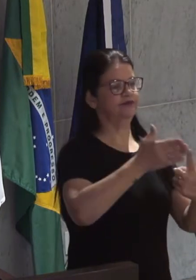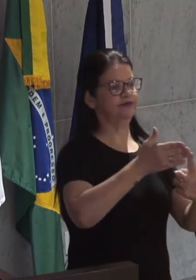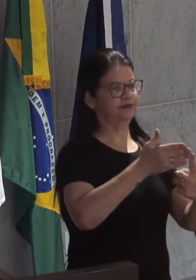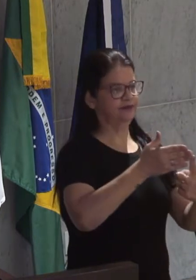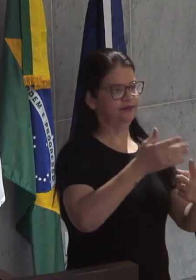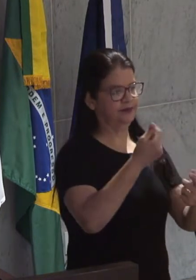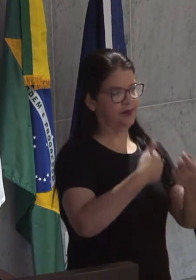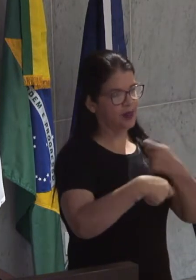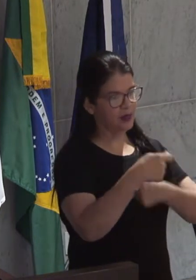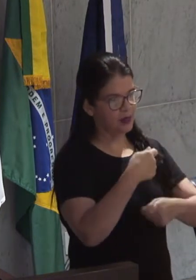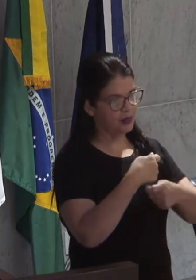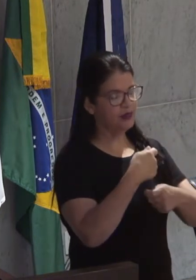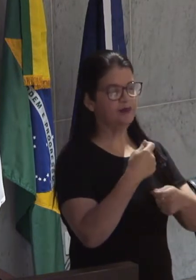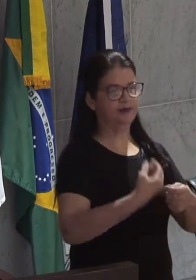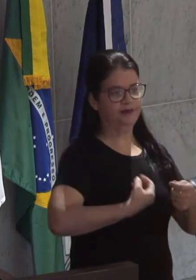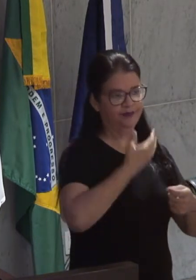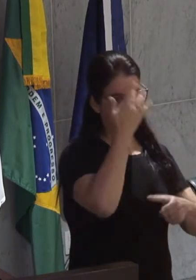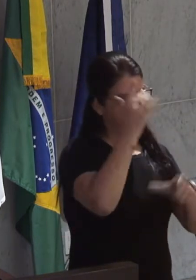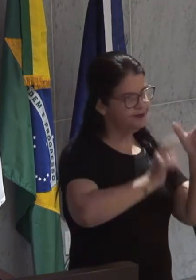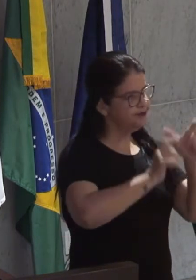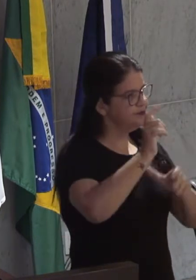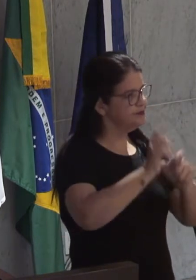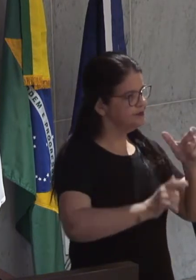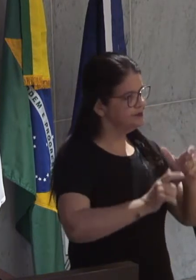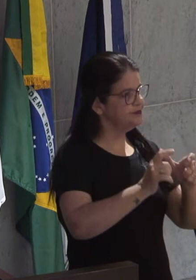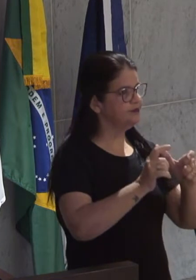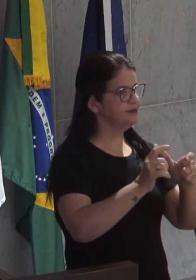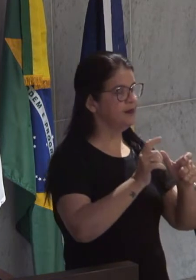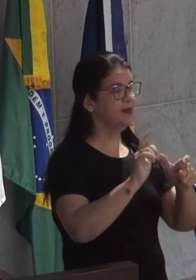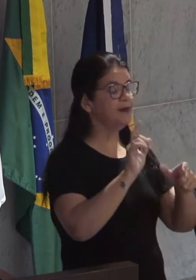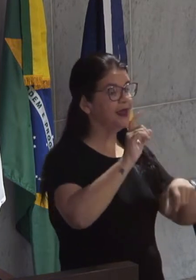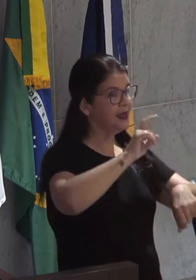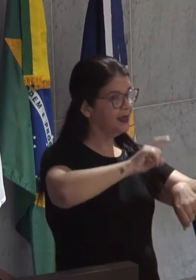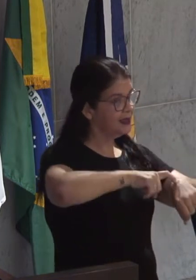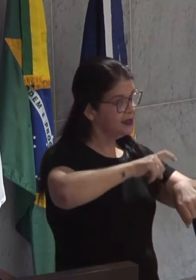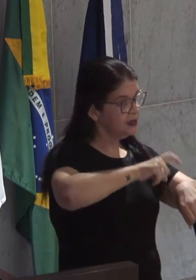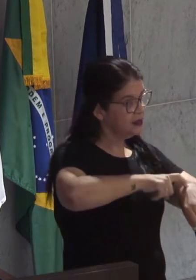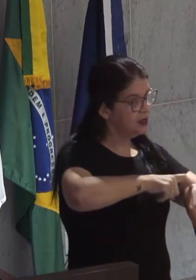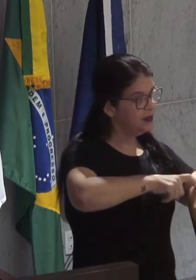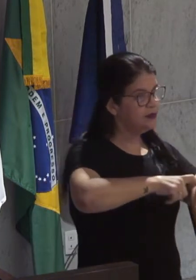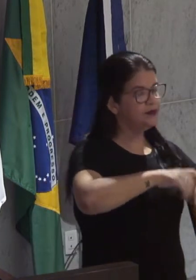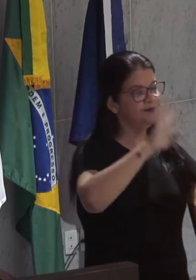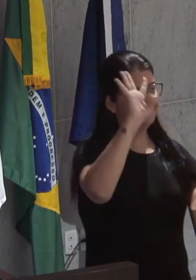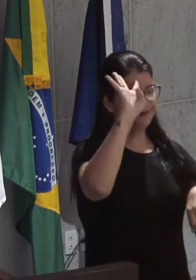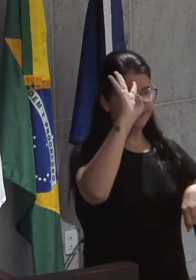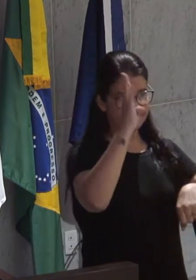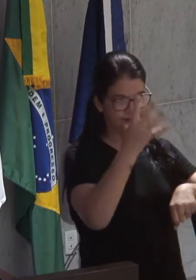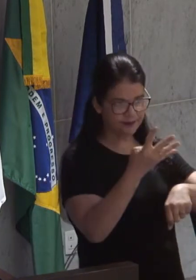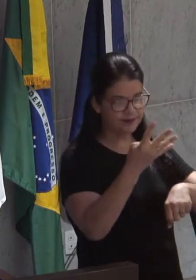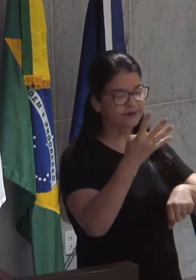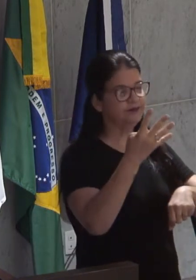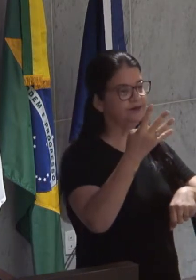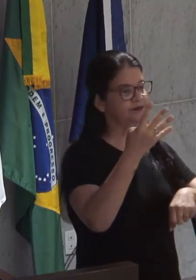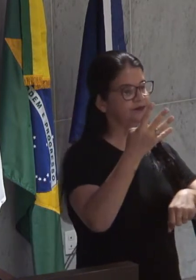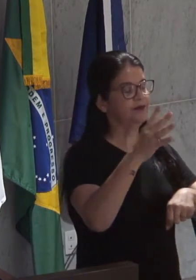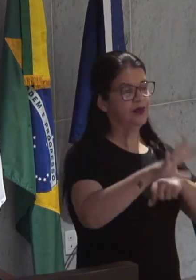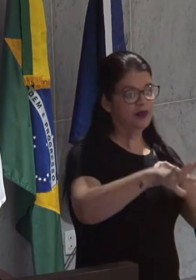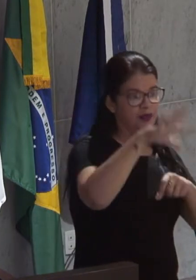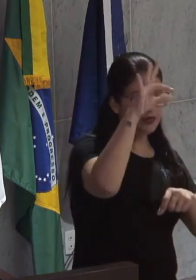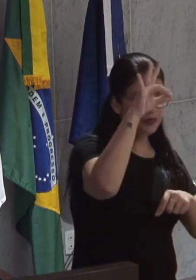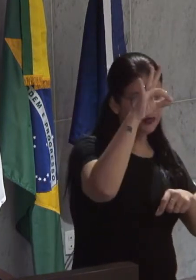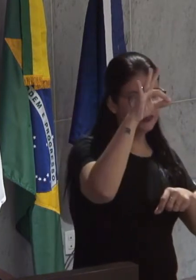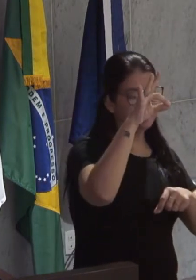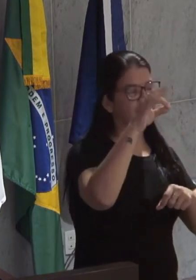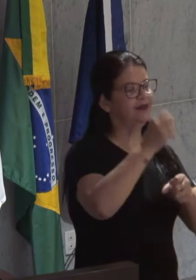a economia e a vida das pessoas. Para que na hora de tomar a decisão de escolher